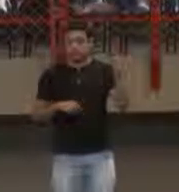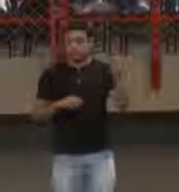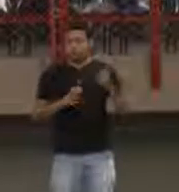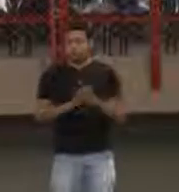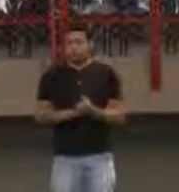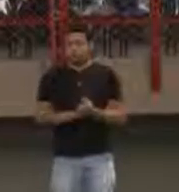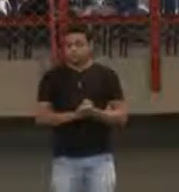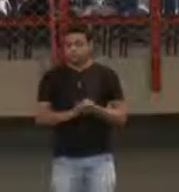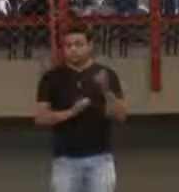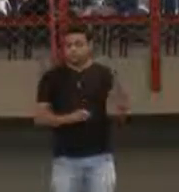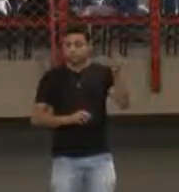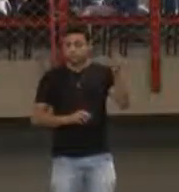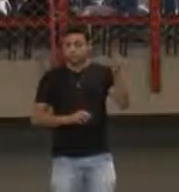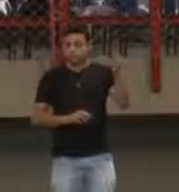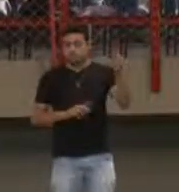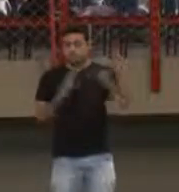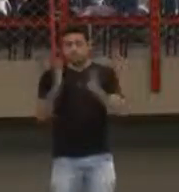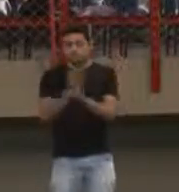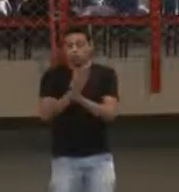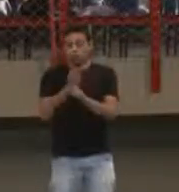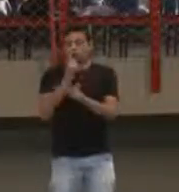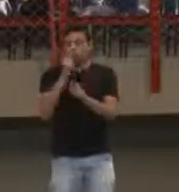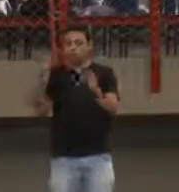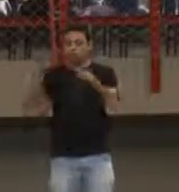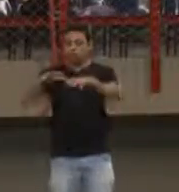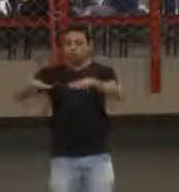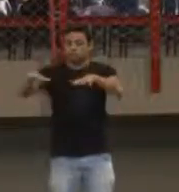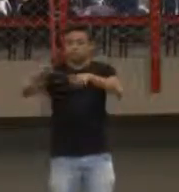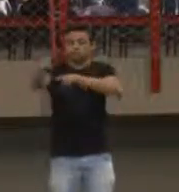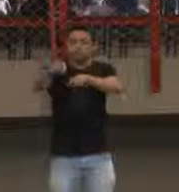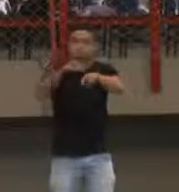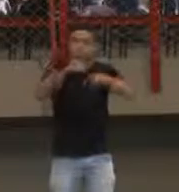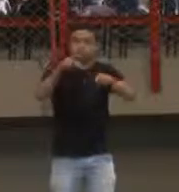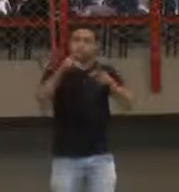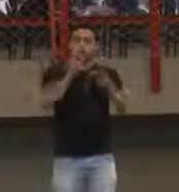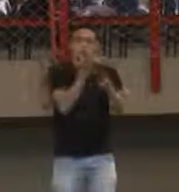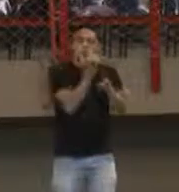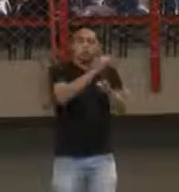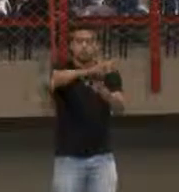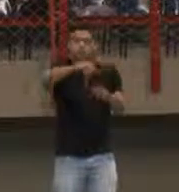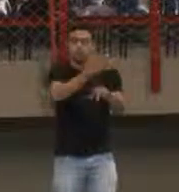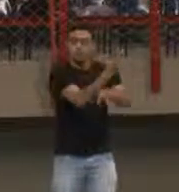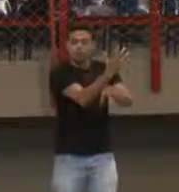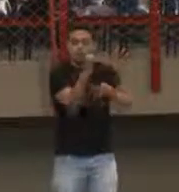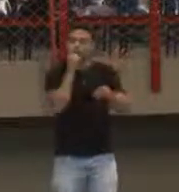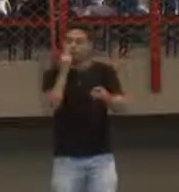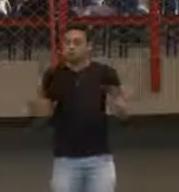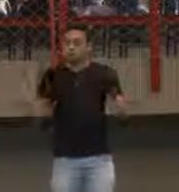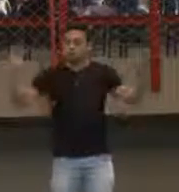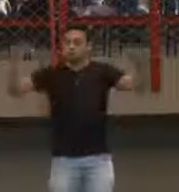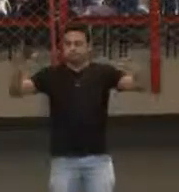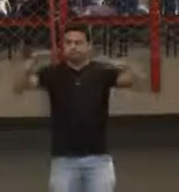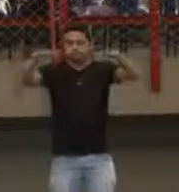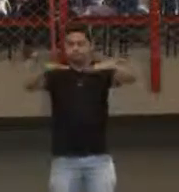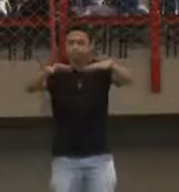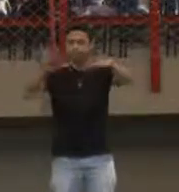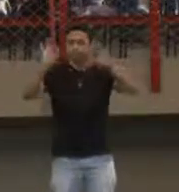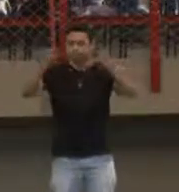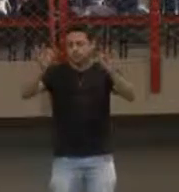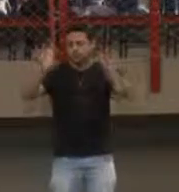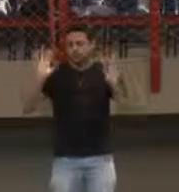impactos? Letra A, inundação de áreas de produção de alimentos e florestas? Sim, né?